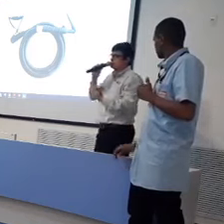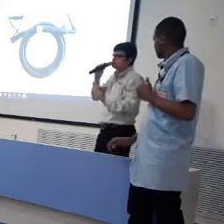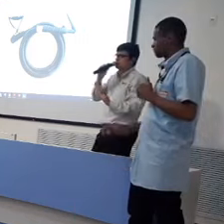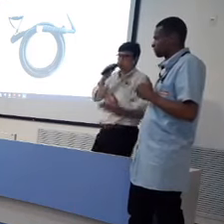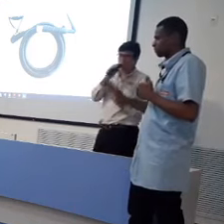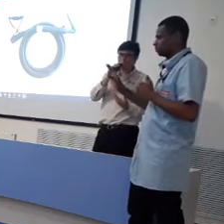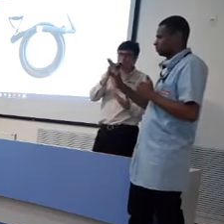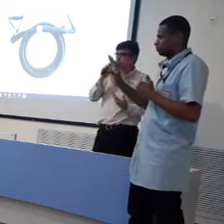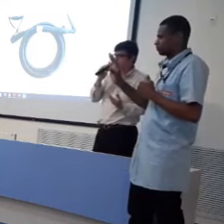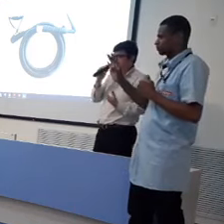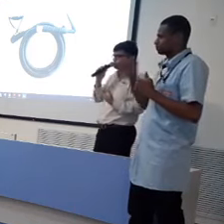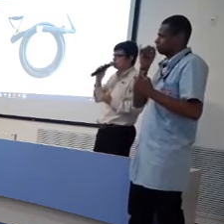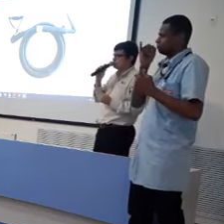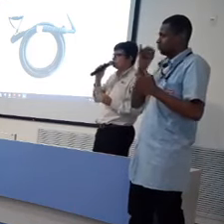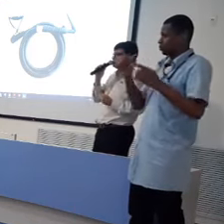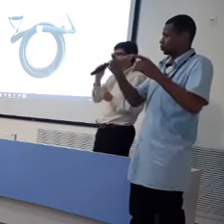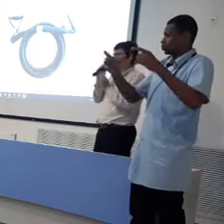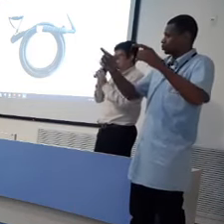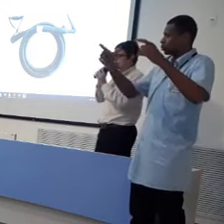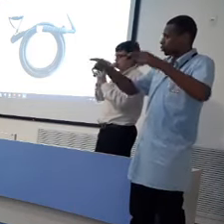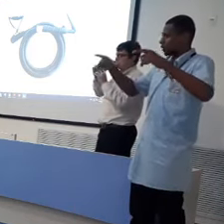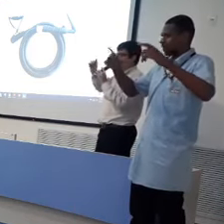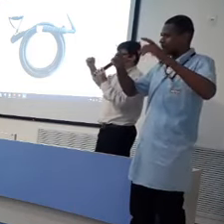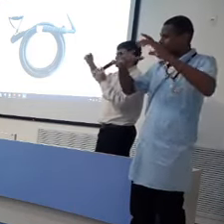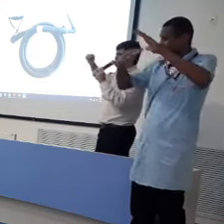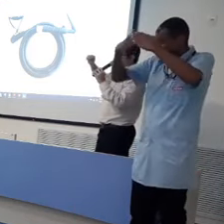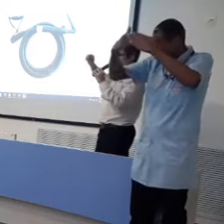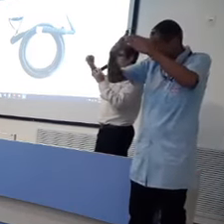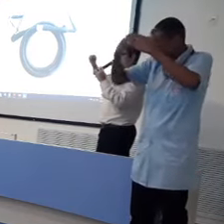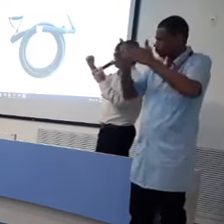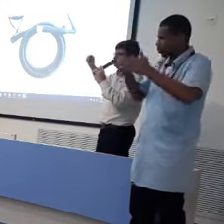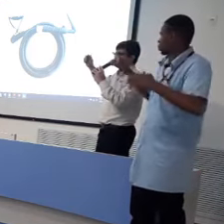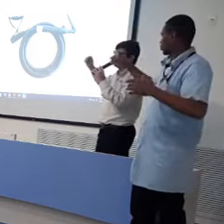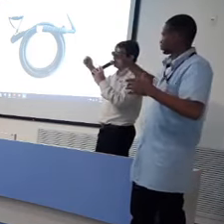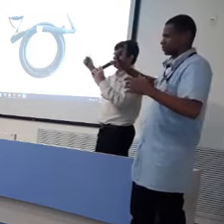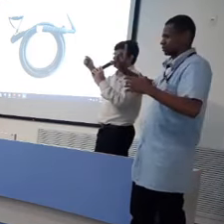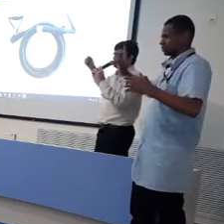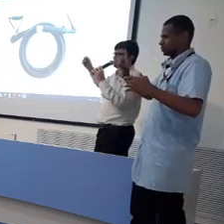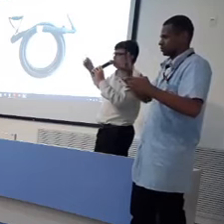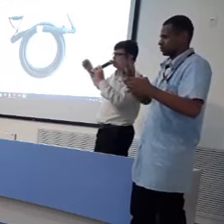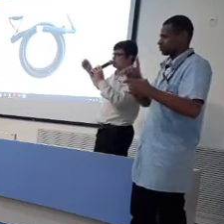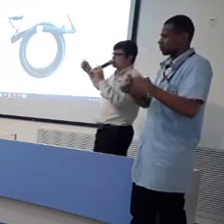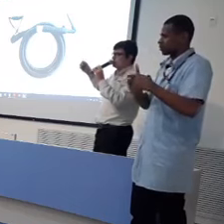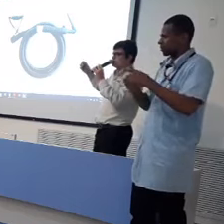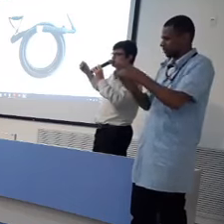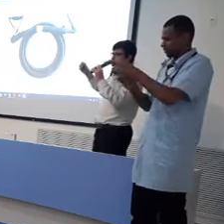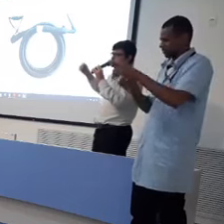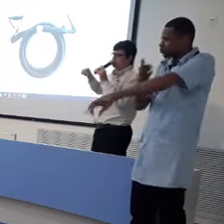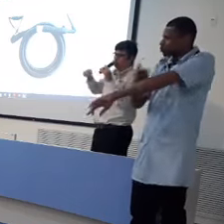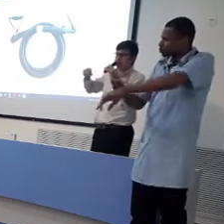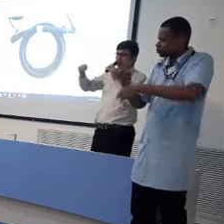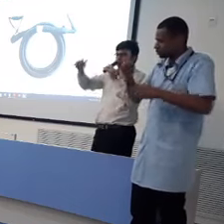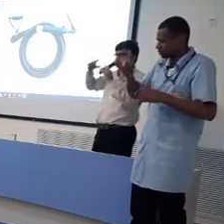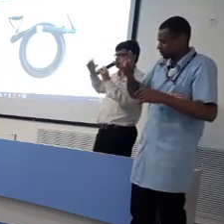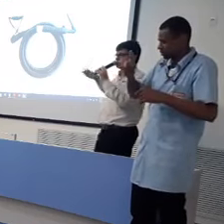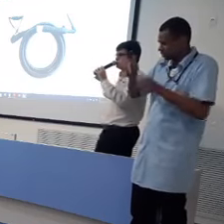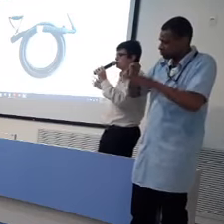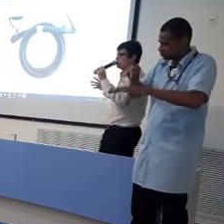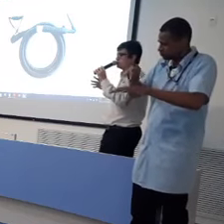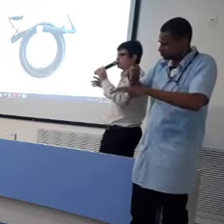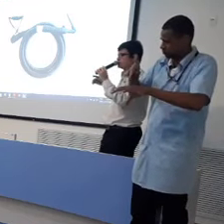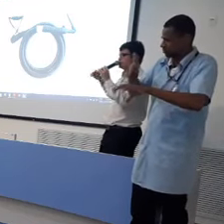tocha em espaço confinado, por exemplo, né? Porque depende do operador fechar a válvula de gás. Pode ser que você